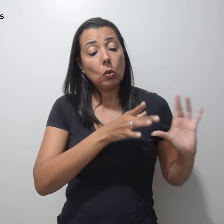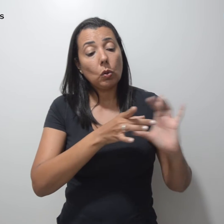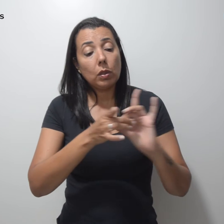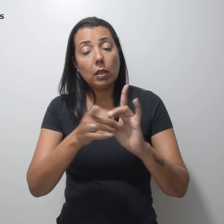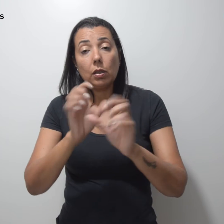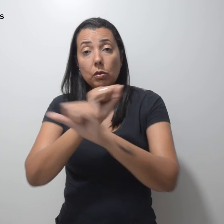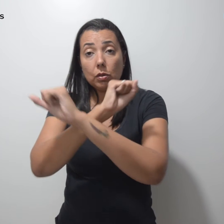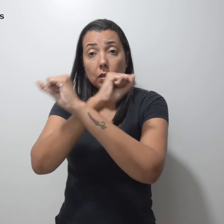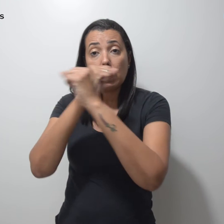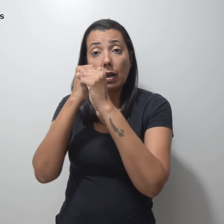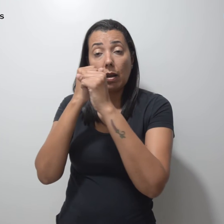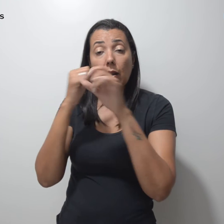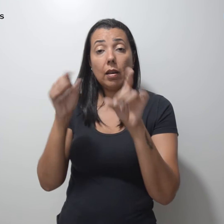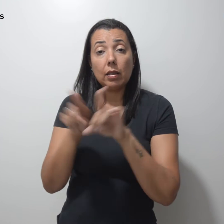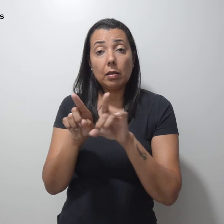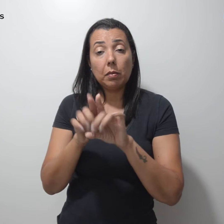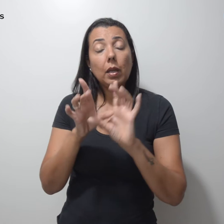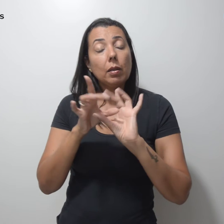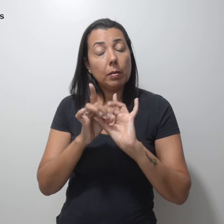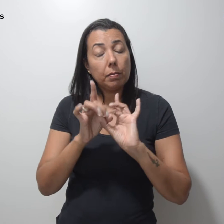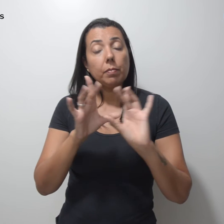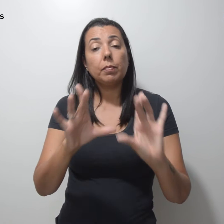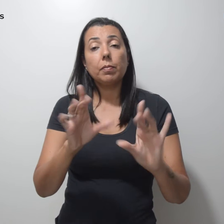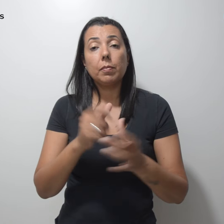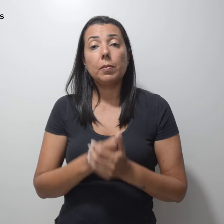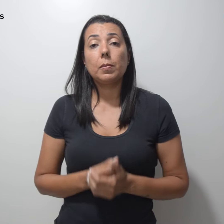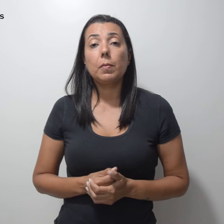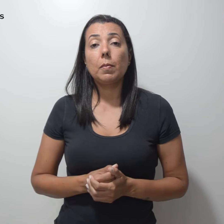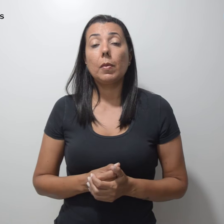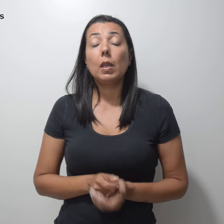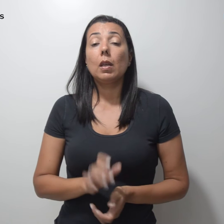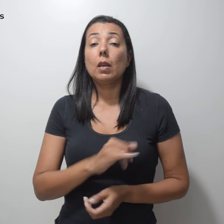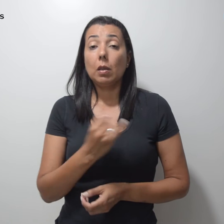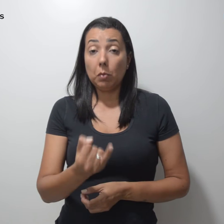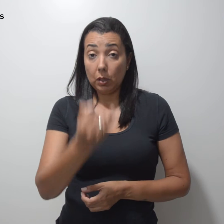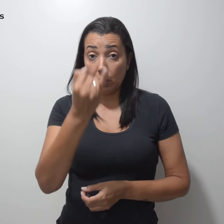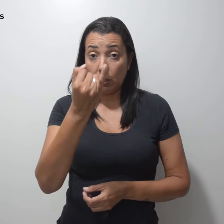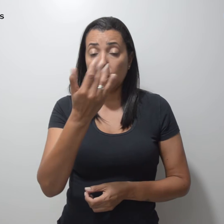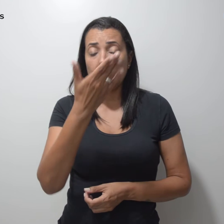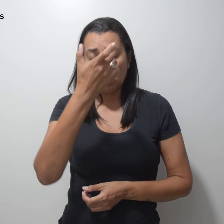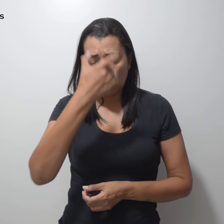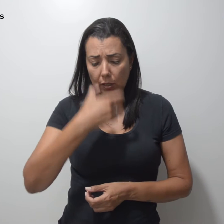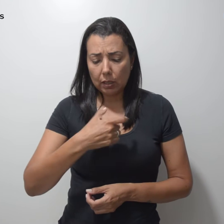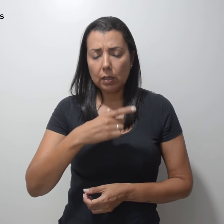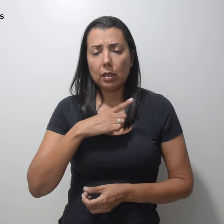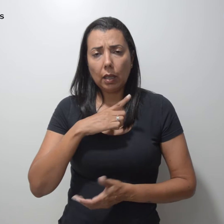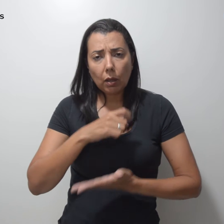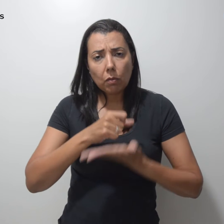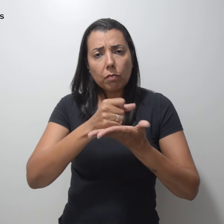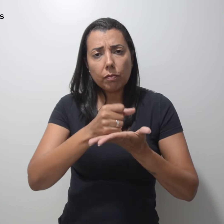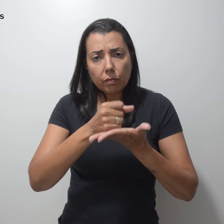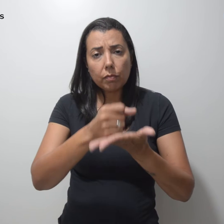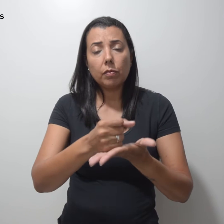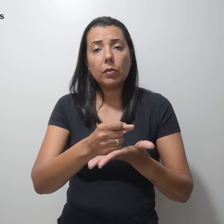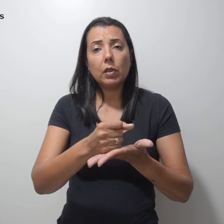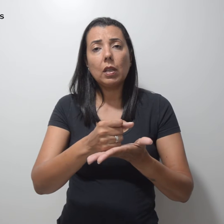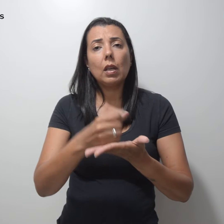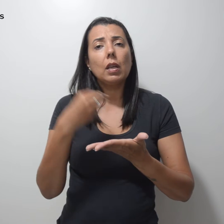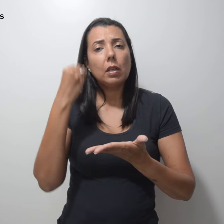escravidão quanto de liberdade. Importante dizer que eu tenho me dedicado muito às experiências